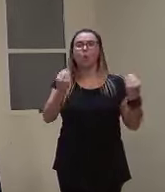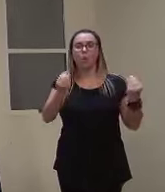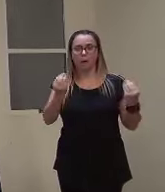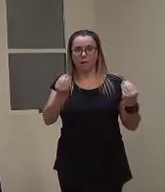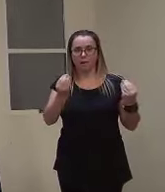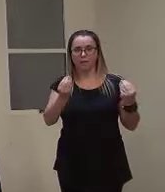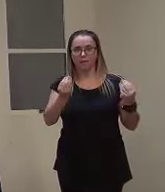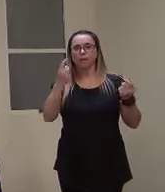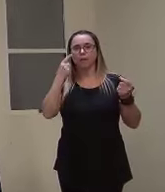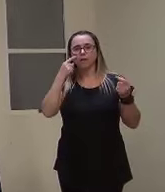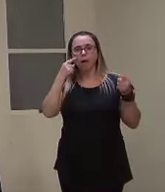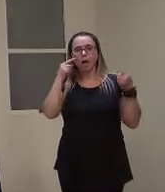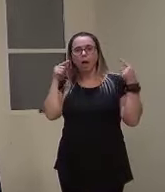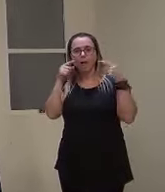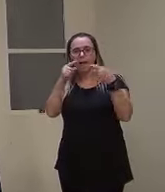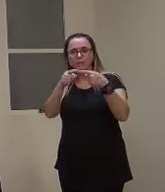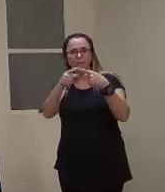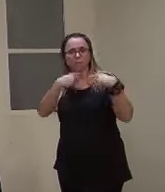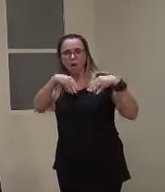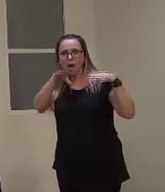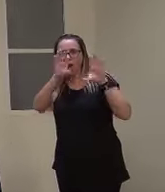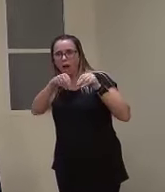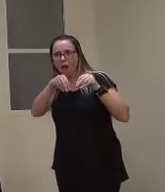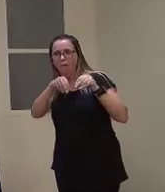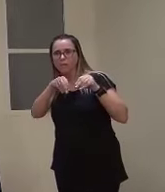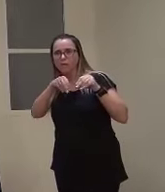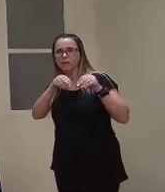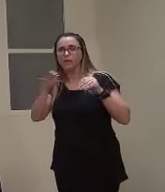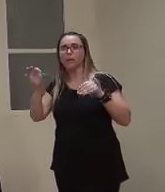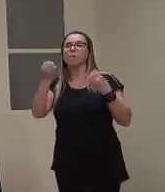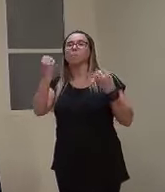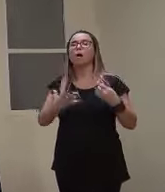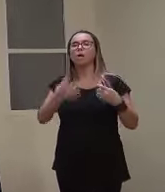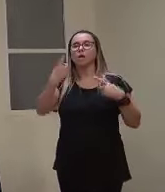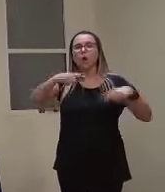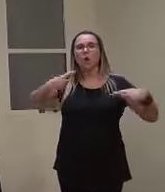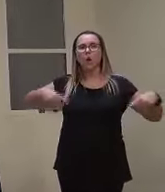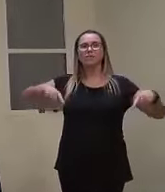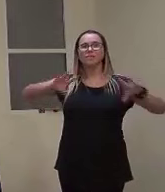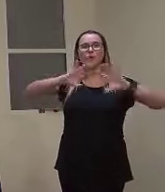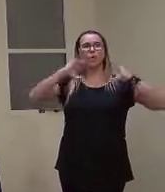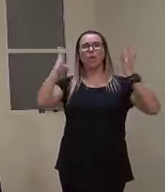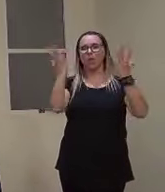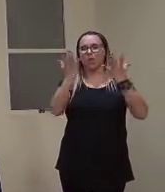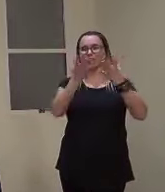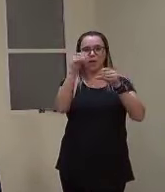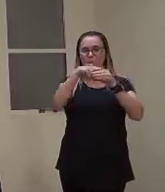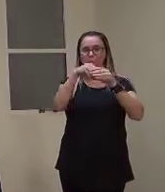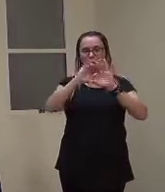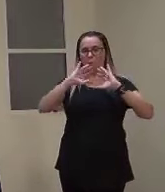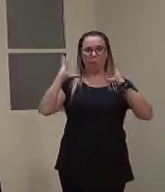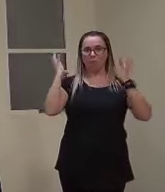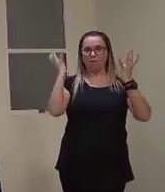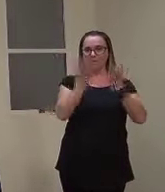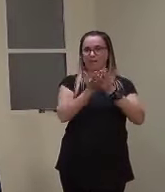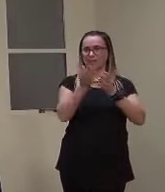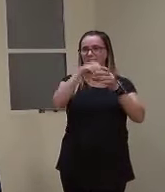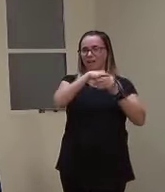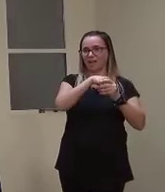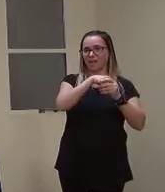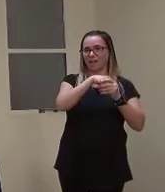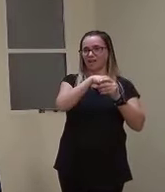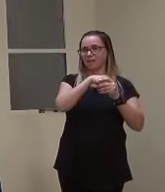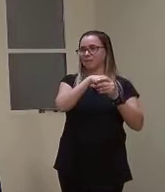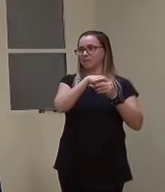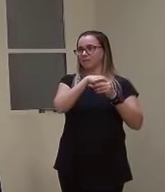ideales totalizantes porque lo universal de la inclusión lo que venimos viendo